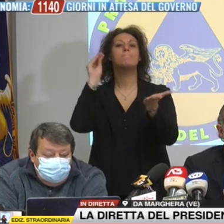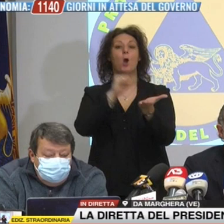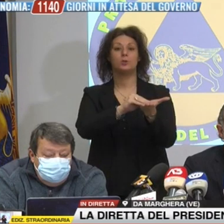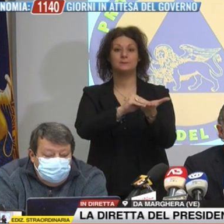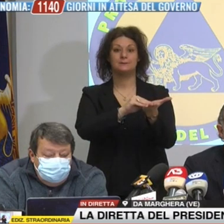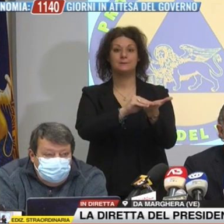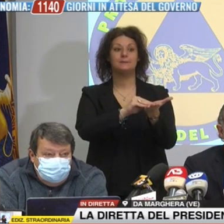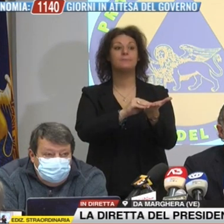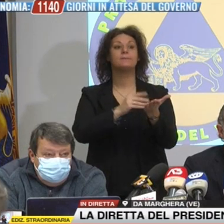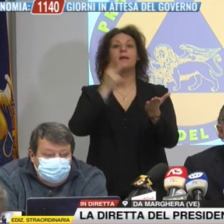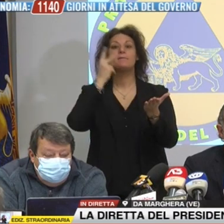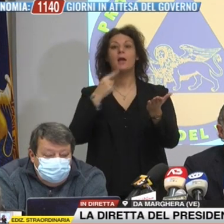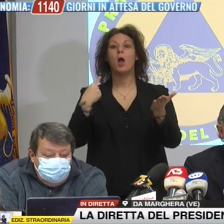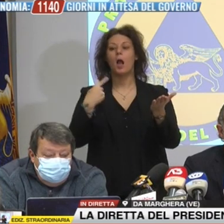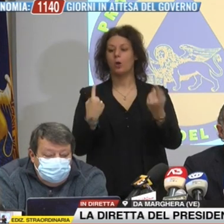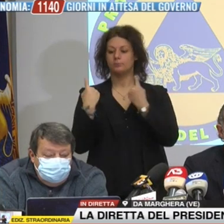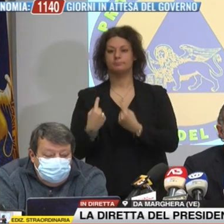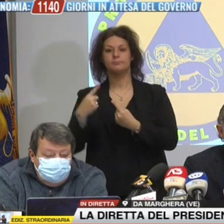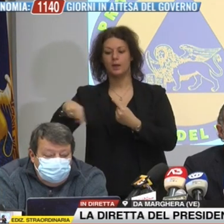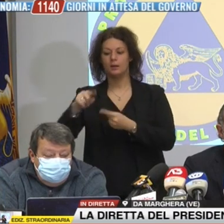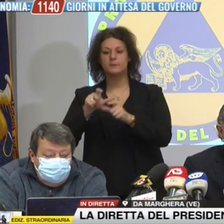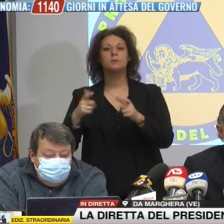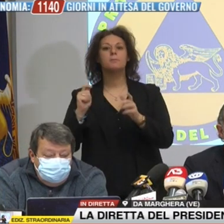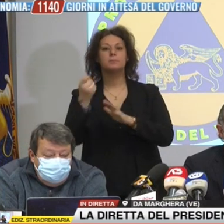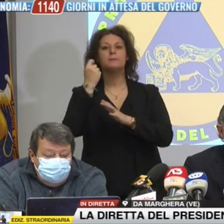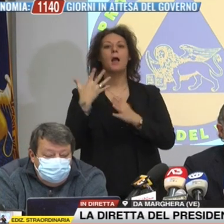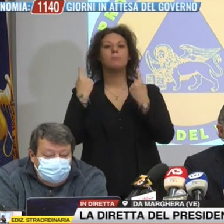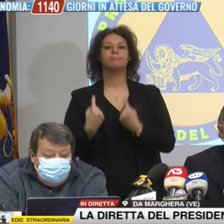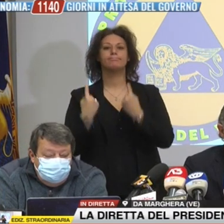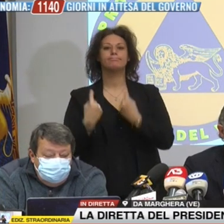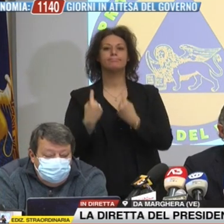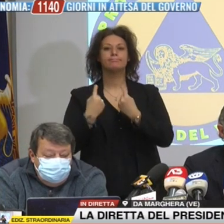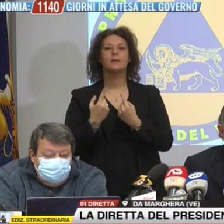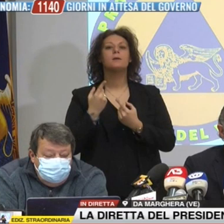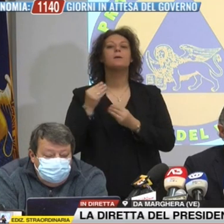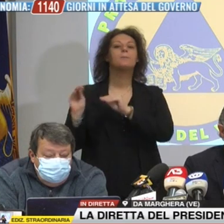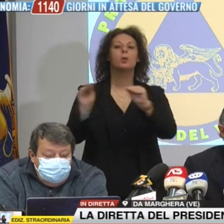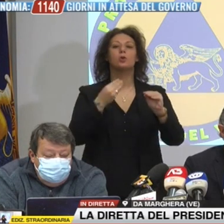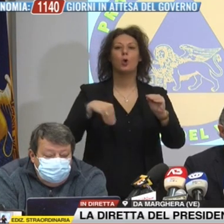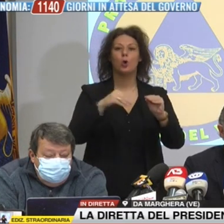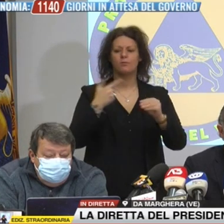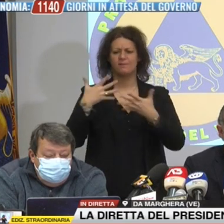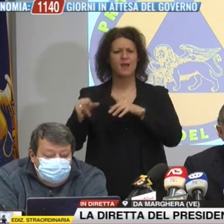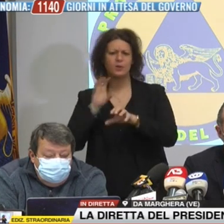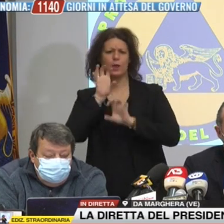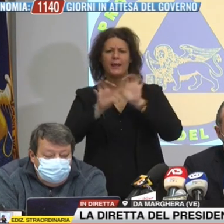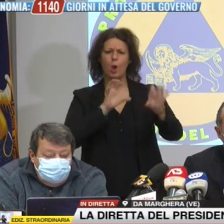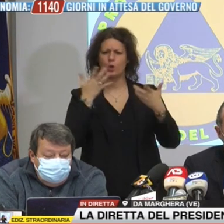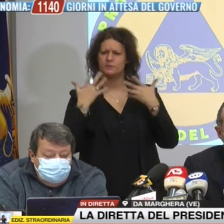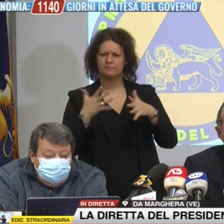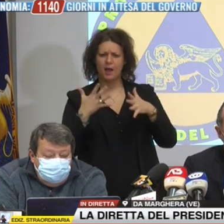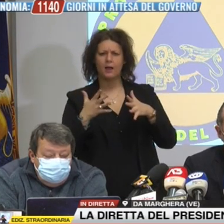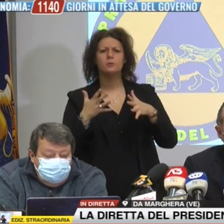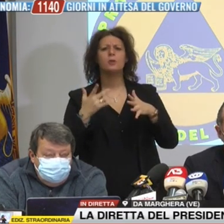sono ancora fermi in attesa di sapere qual è il loro destino, perché una serie di ricorsi al TAR, contro ricorsi al Consiglio di Stato, burocrazia del Ministero e